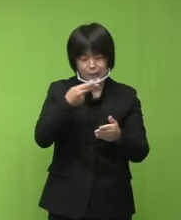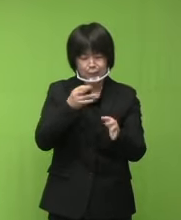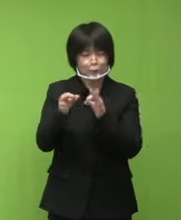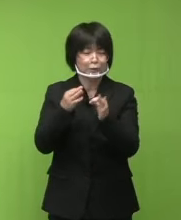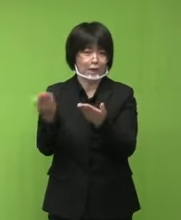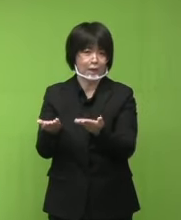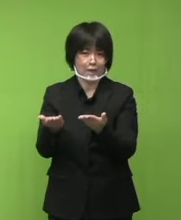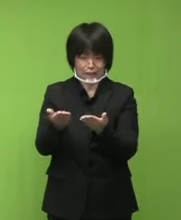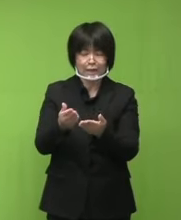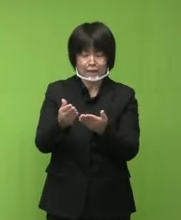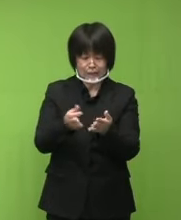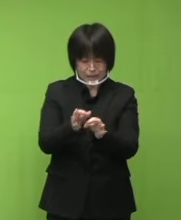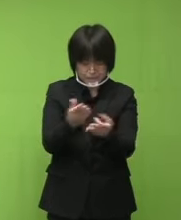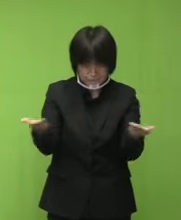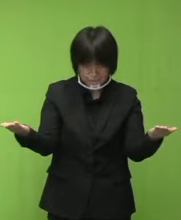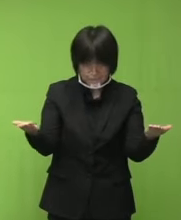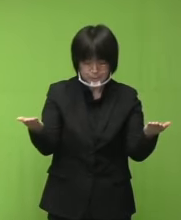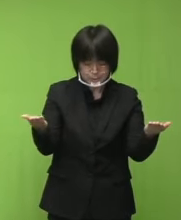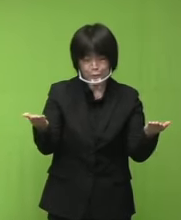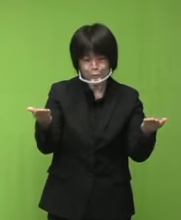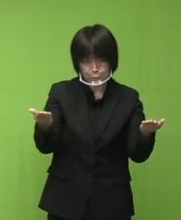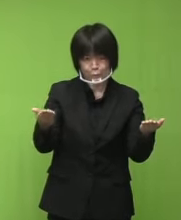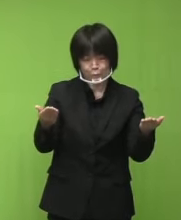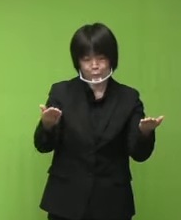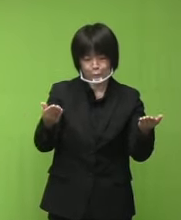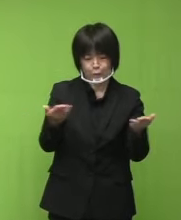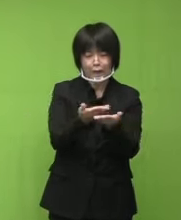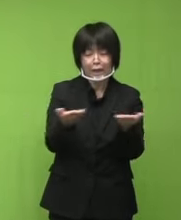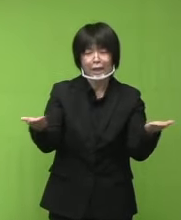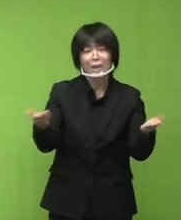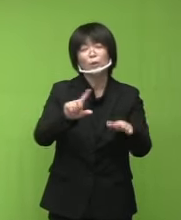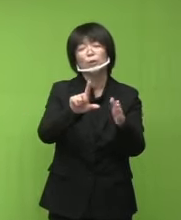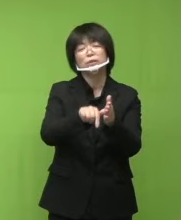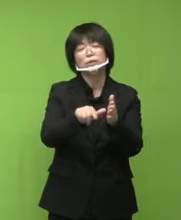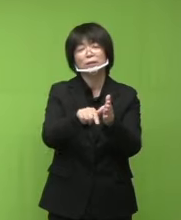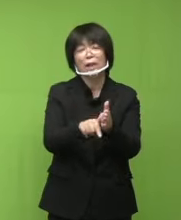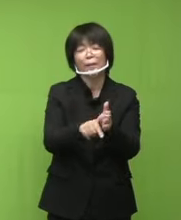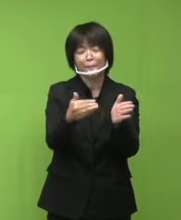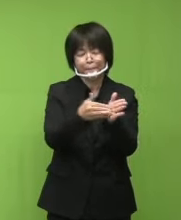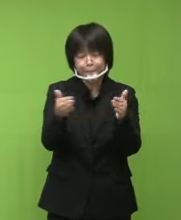営業時間短縮要請など、厳しい措置を取っていかざるを